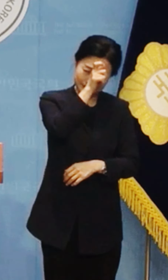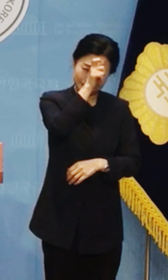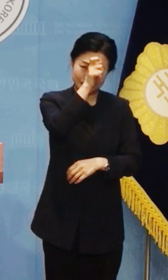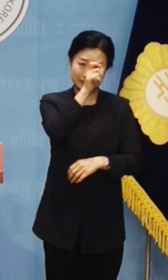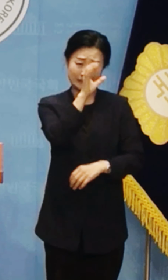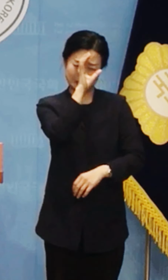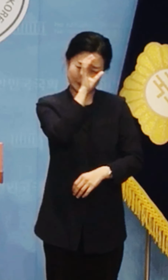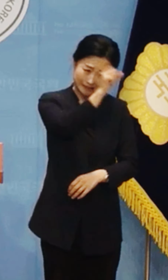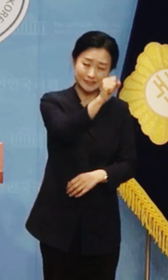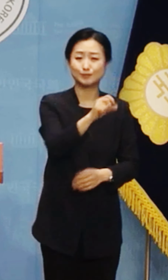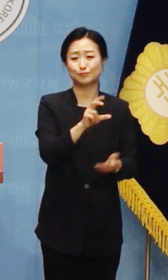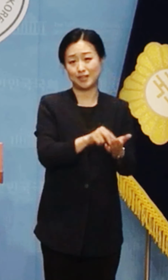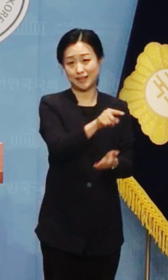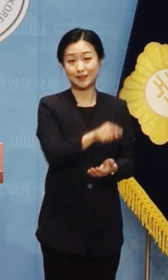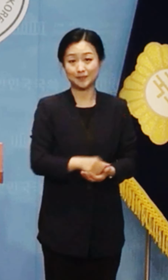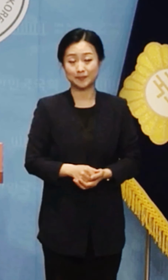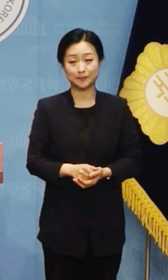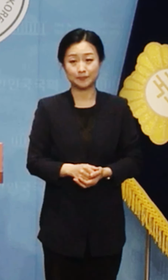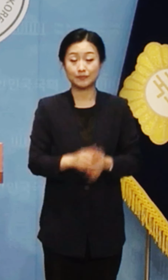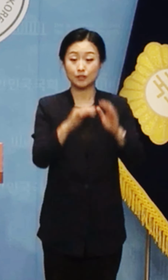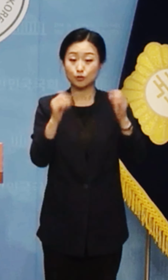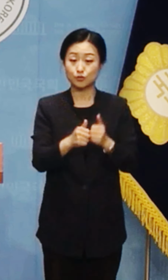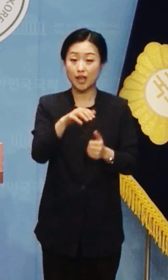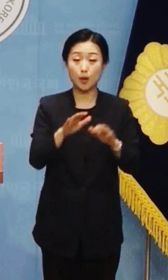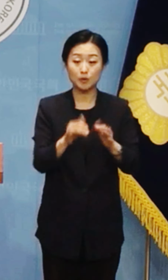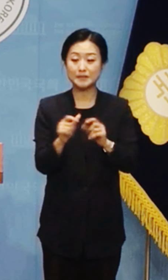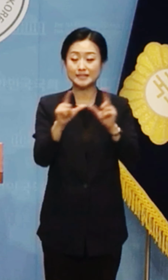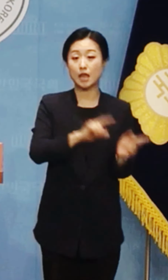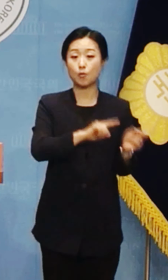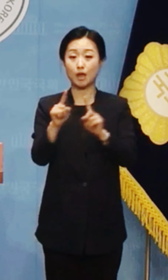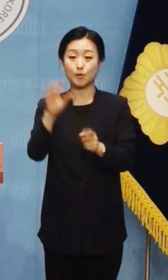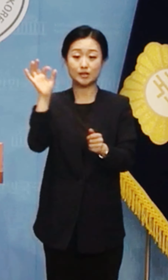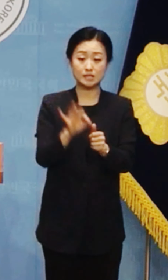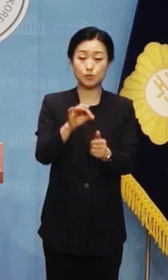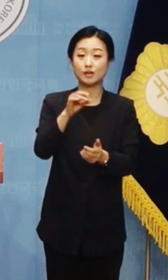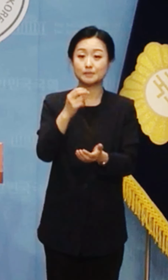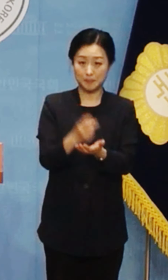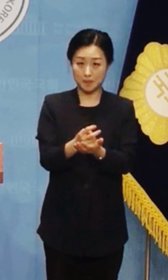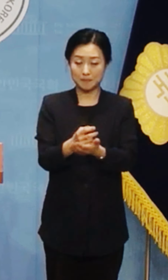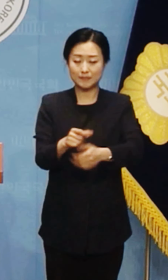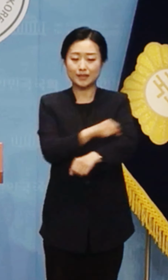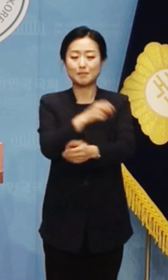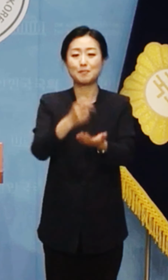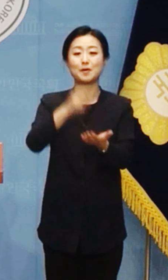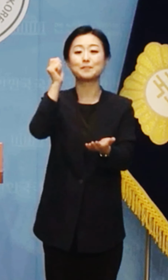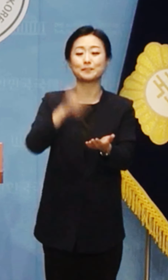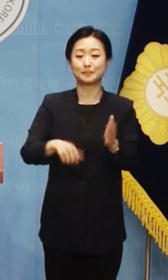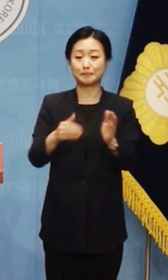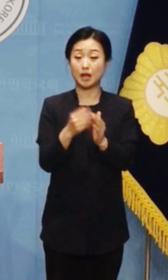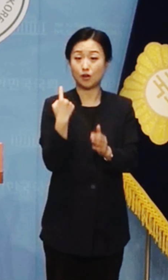떼쓰기를 하기 때문입니다 국회는 오늘 민생회복 지원금 특별법을 처리했습니다